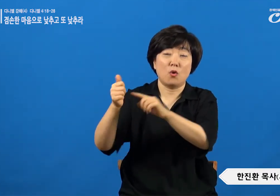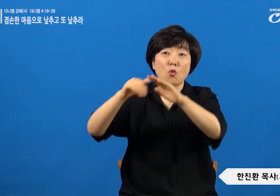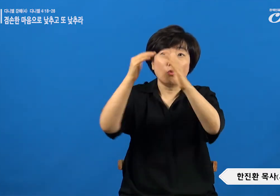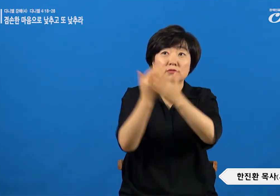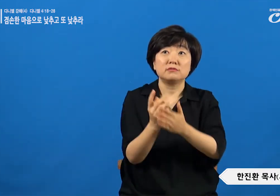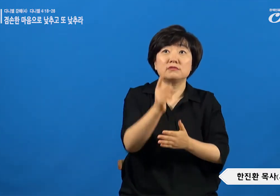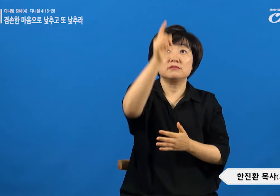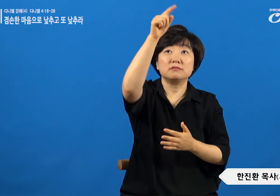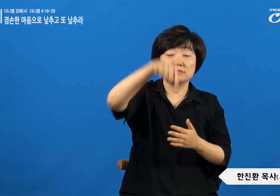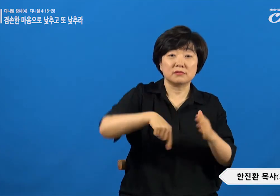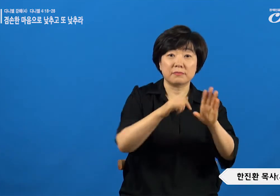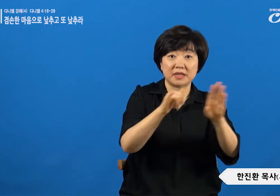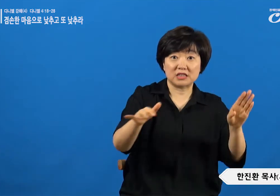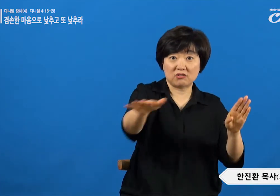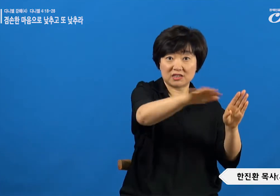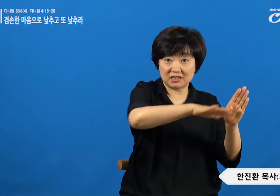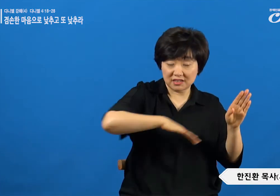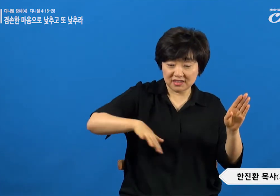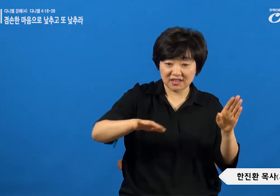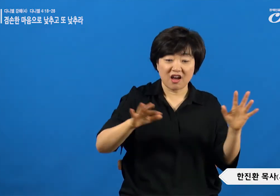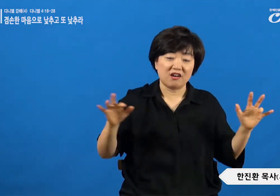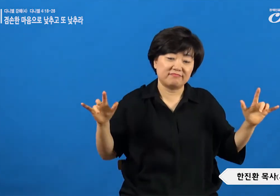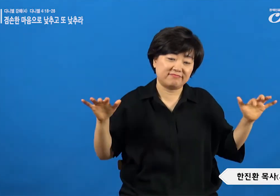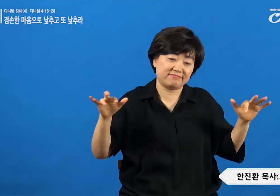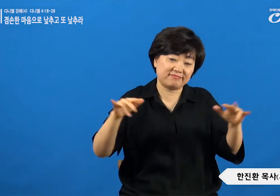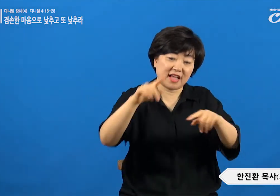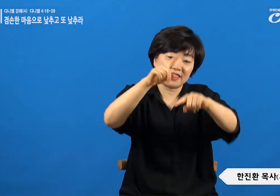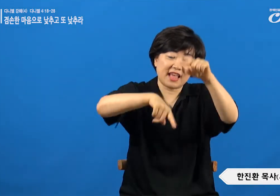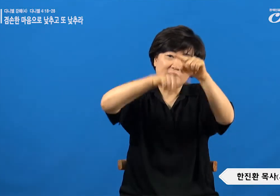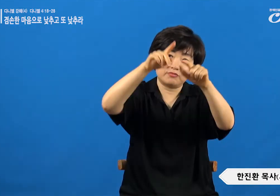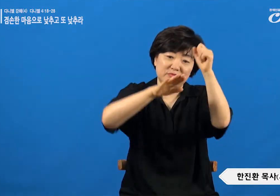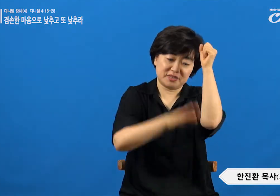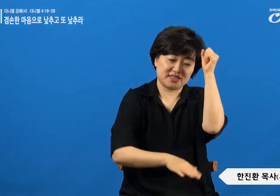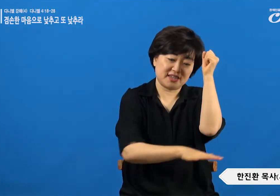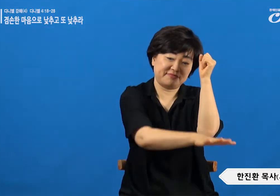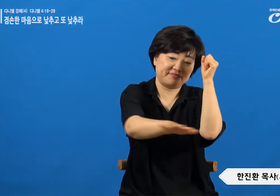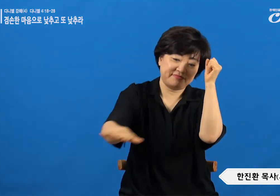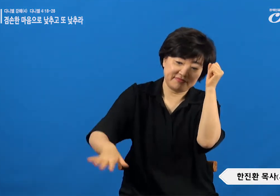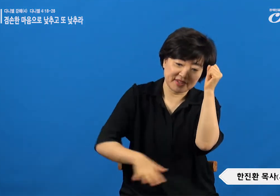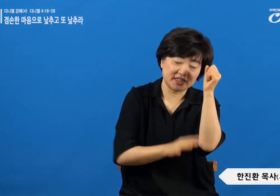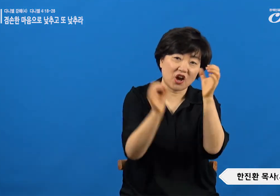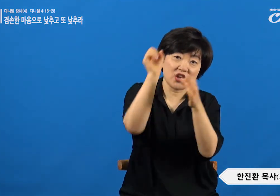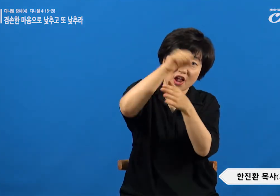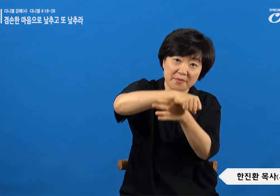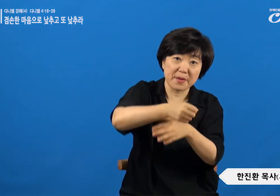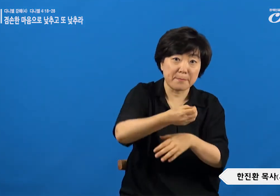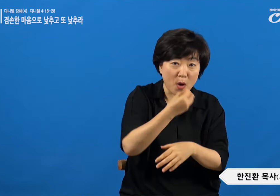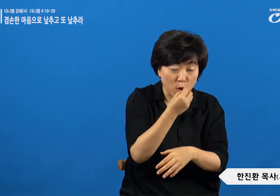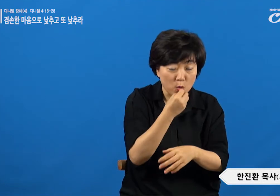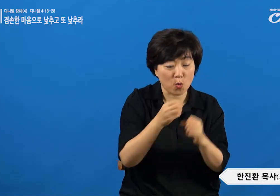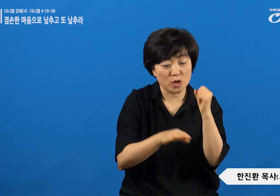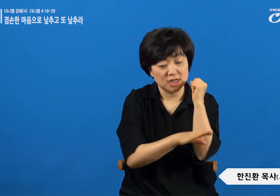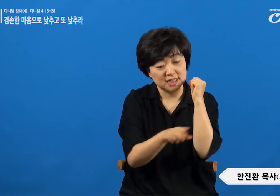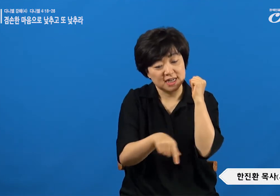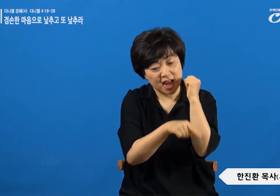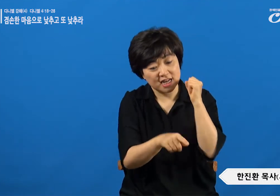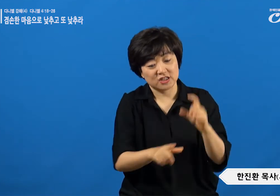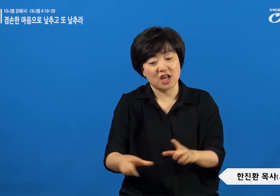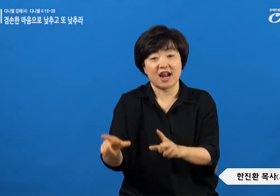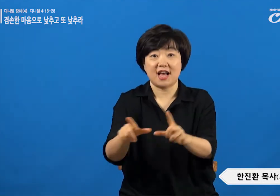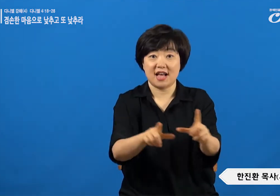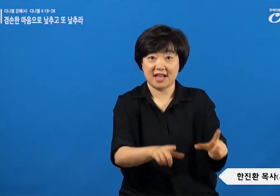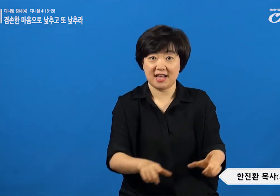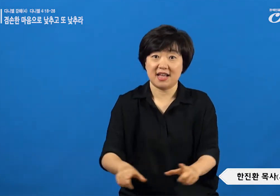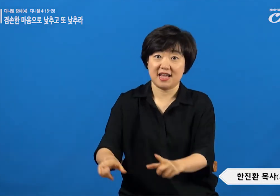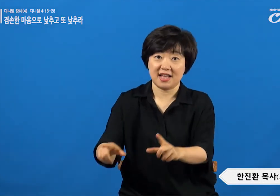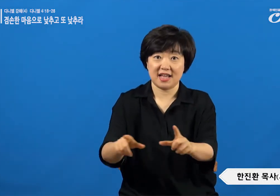온 천하 백성들이 그 나무 밑으로 모여와서 그 열매를 먹고 그 그늘 아래 삽니다.